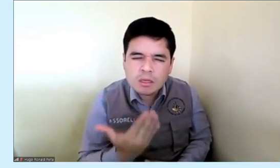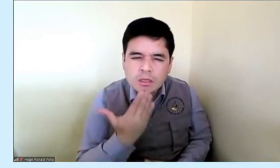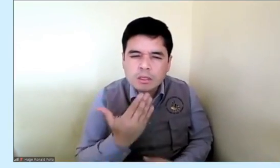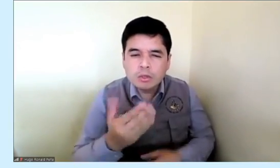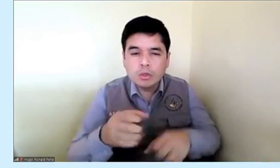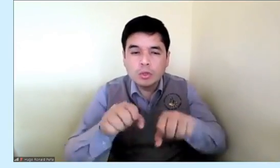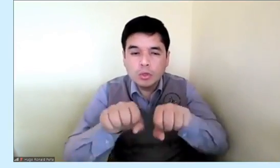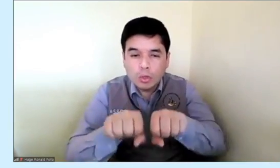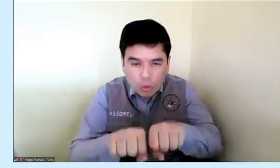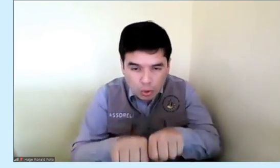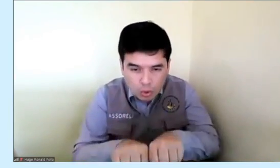¿Quién